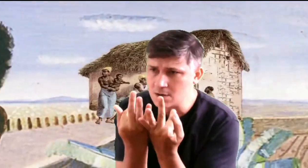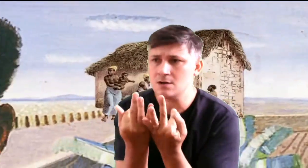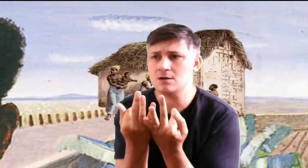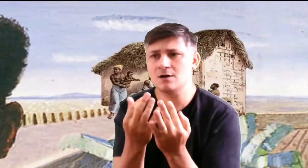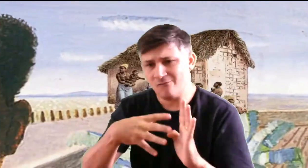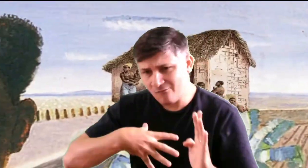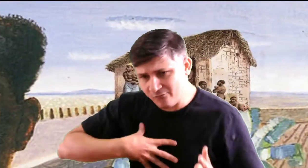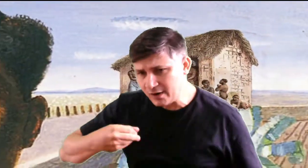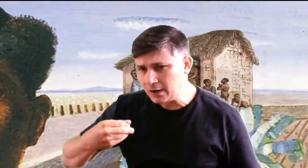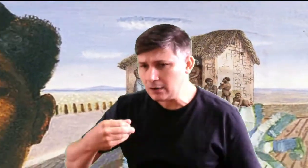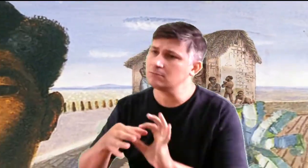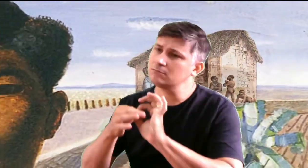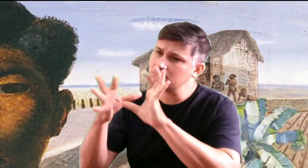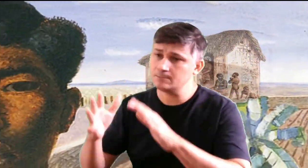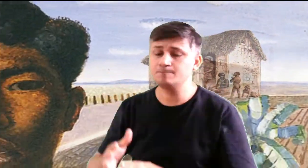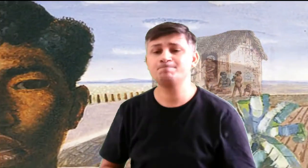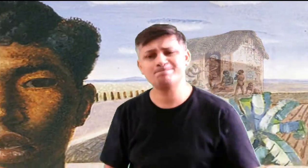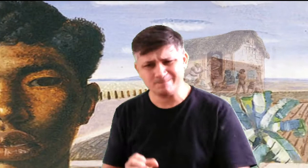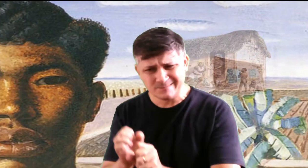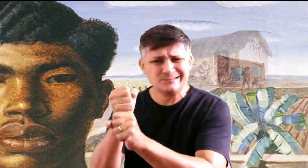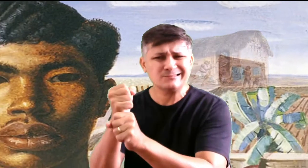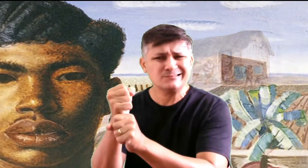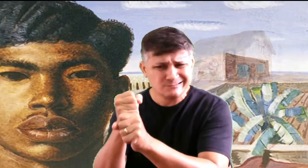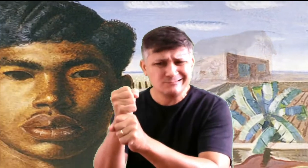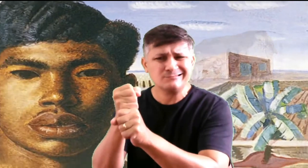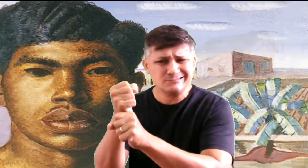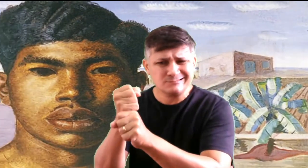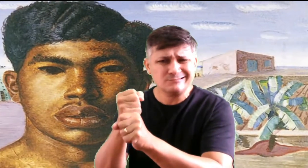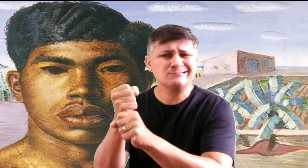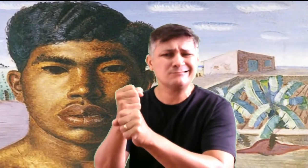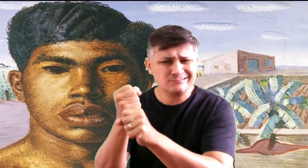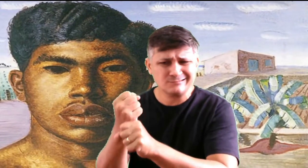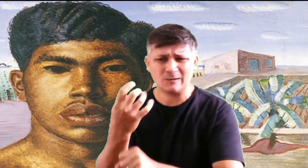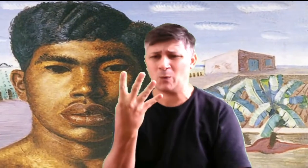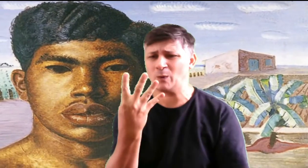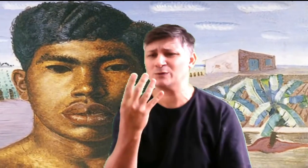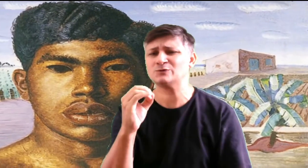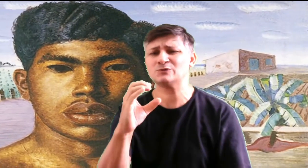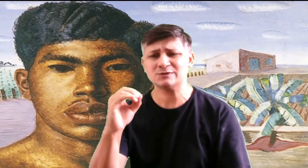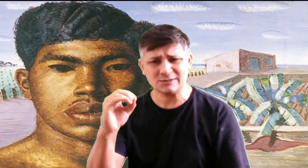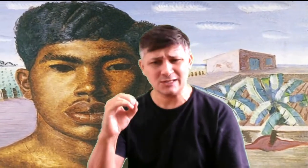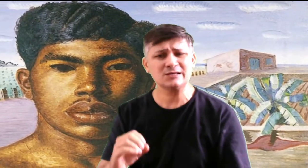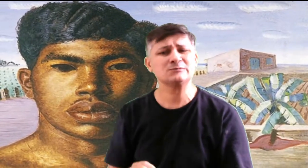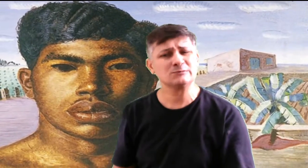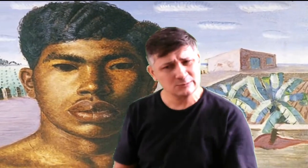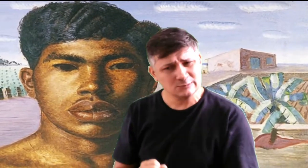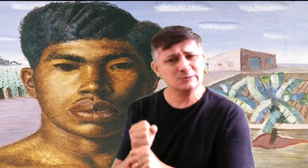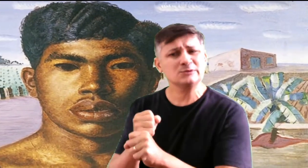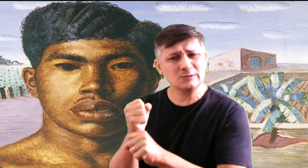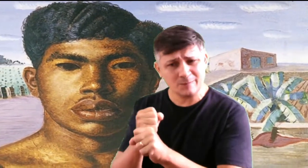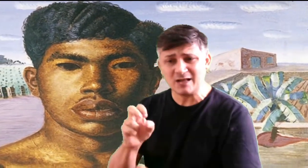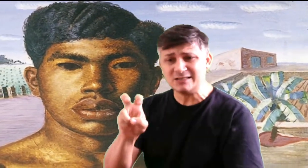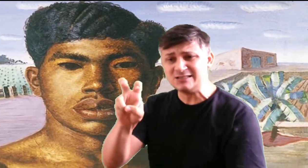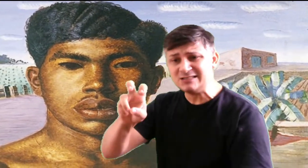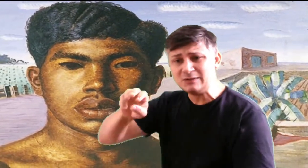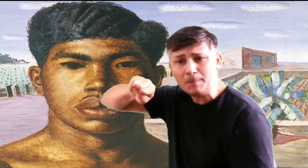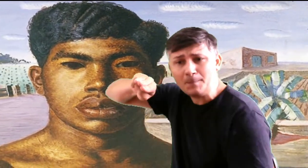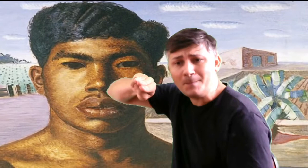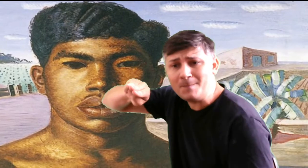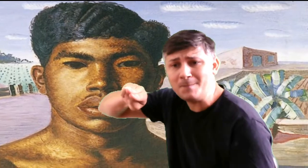Durante os quase 4 séculos de escravidão no Brasil, aproximadamente 5 milhões de africanos foram trazidos à força para a